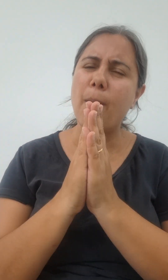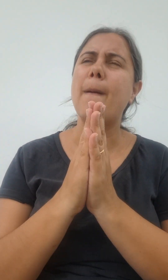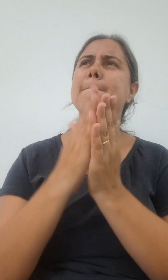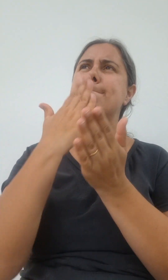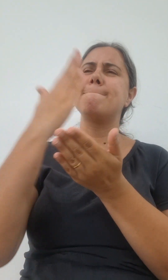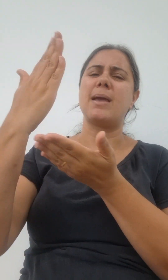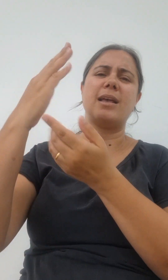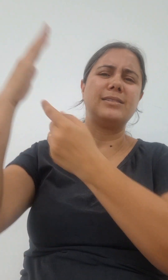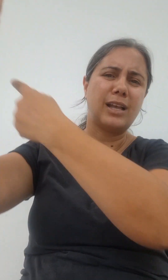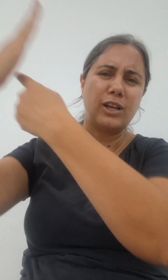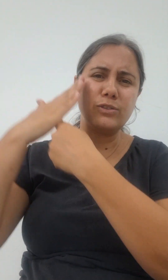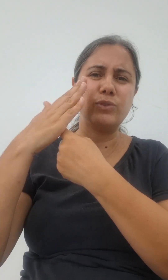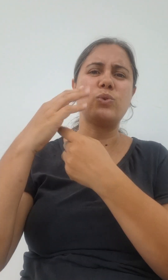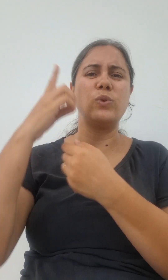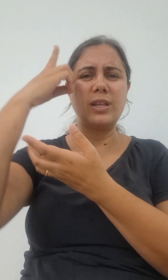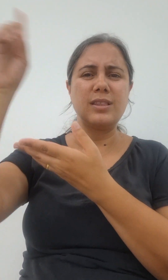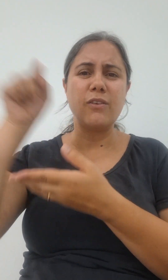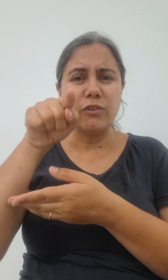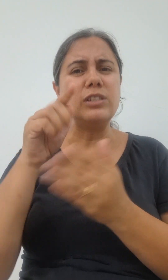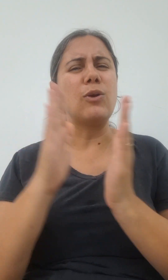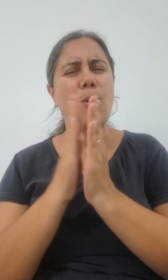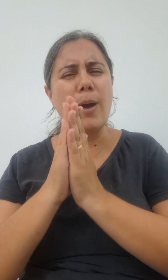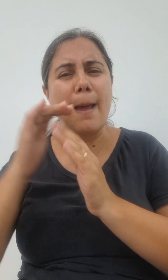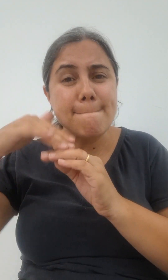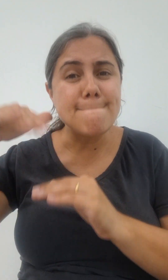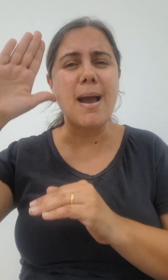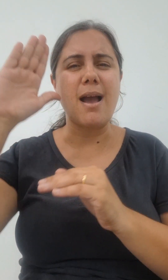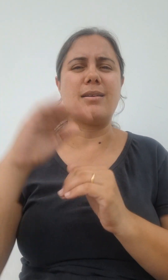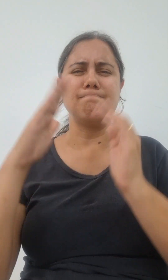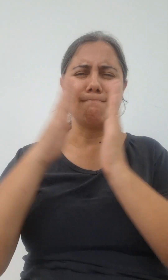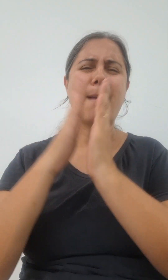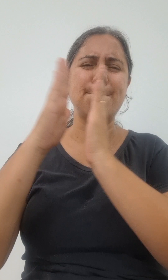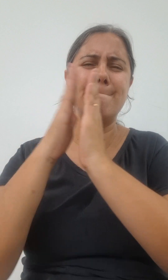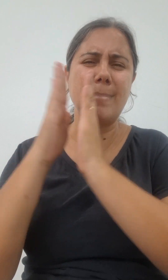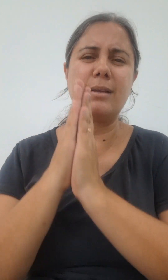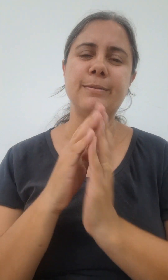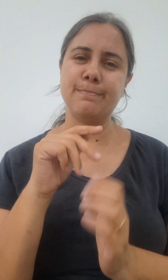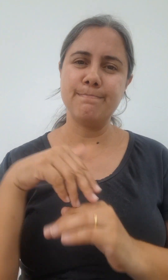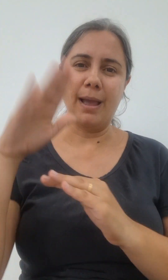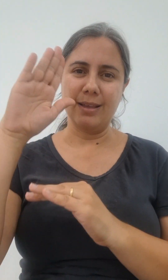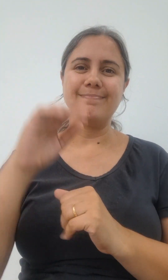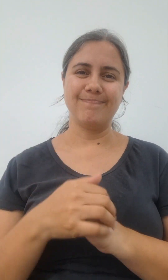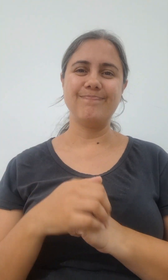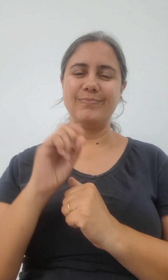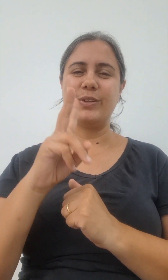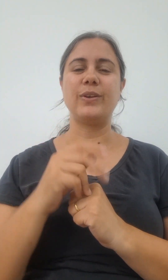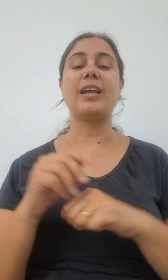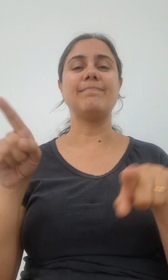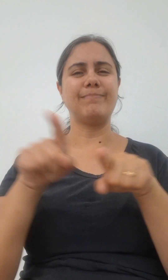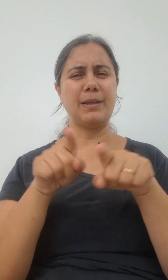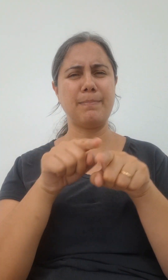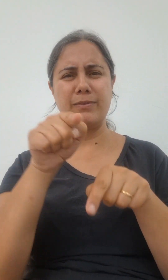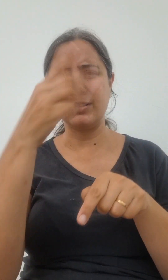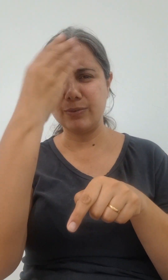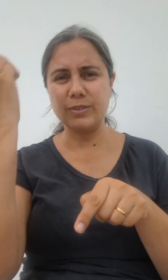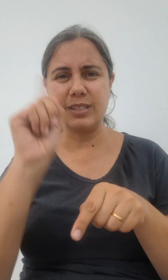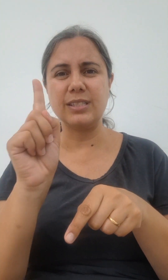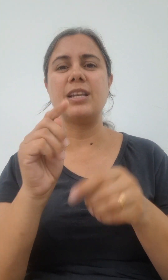ore, peça a Deus ajuda para você orar mais, tá ok? Também você não se esqueça